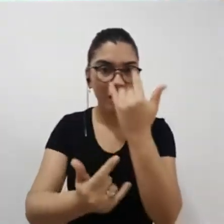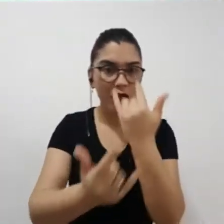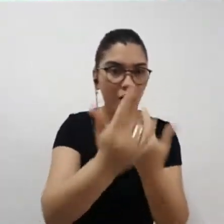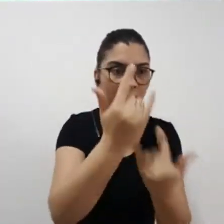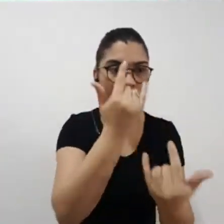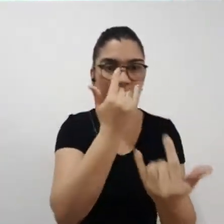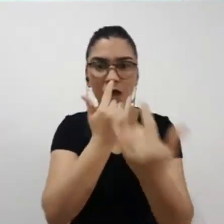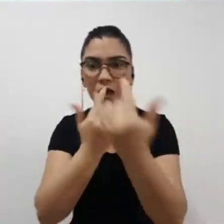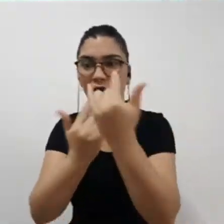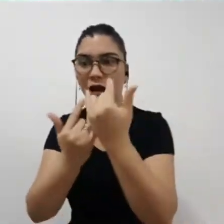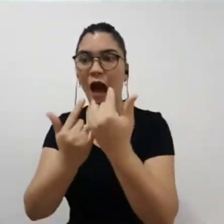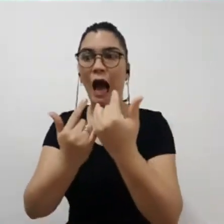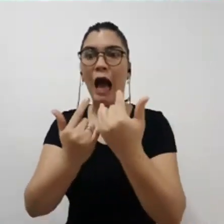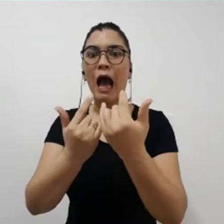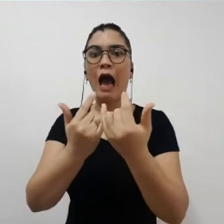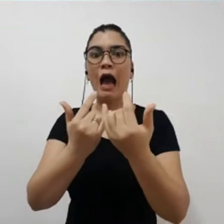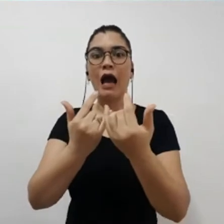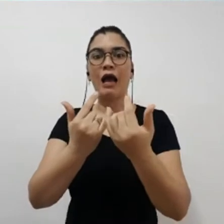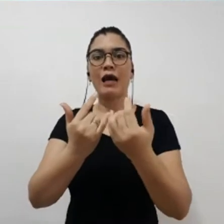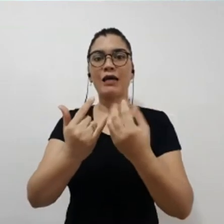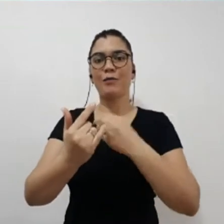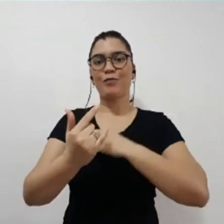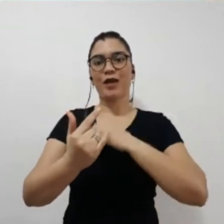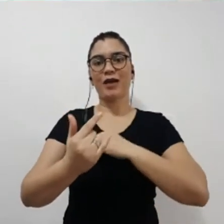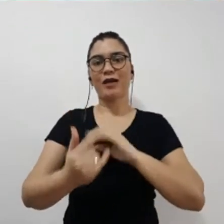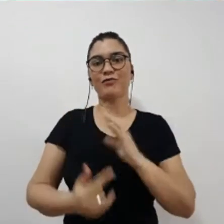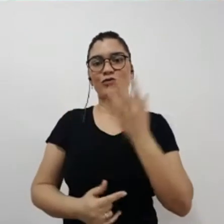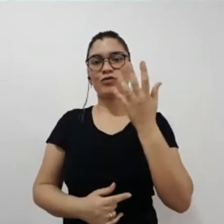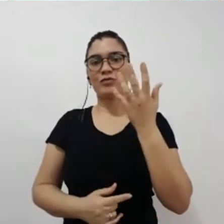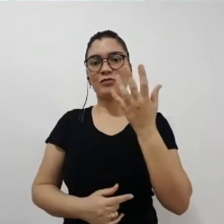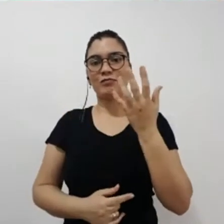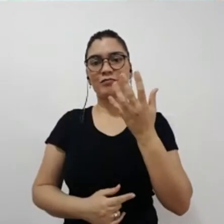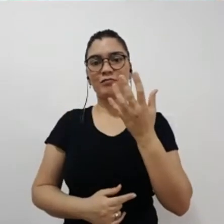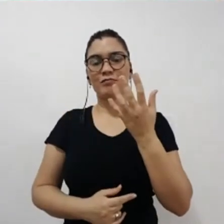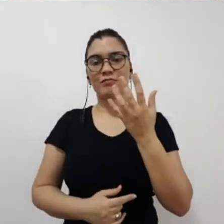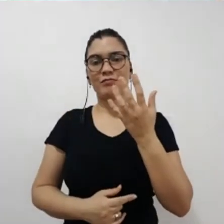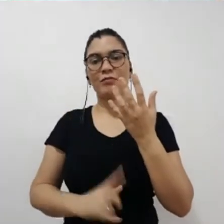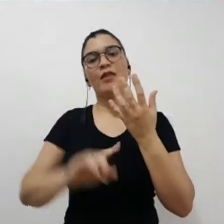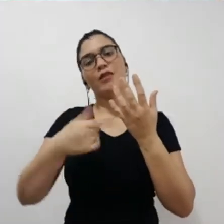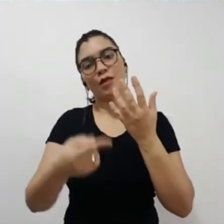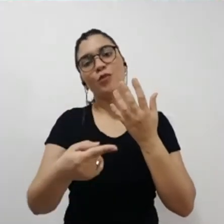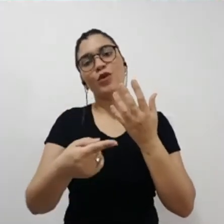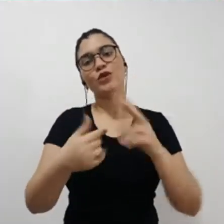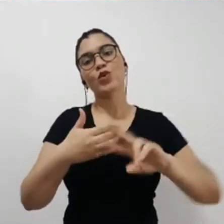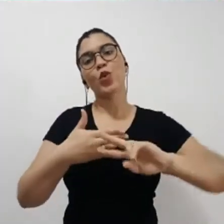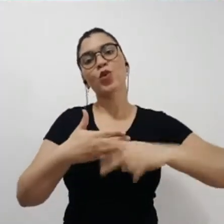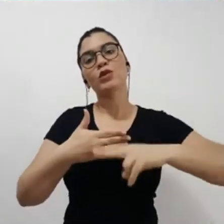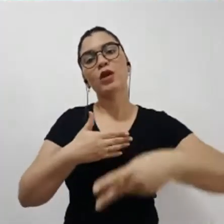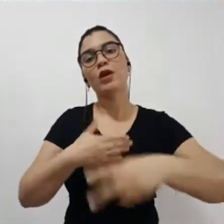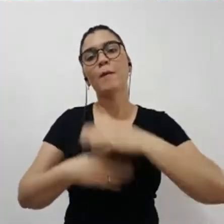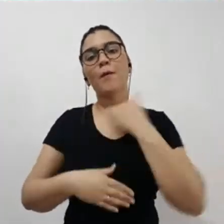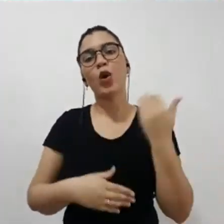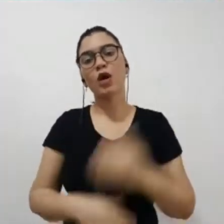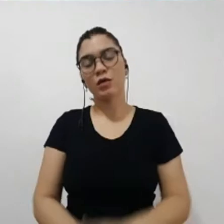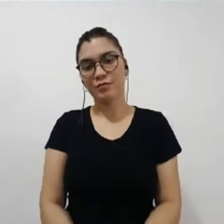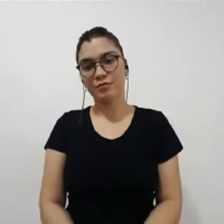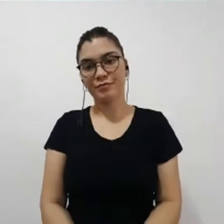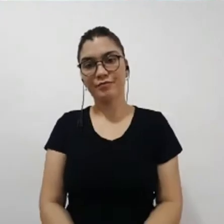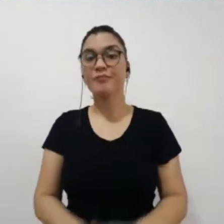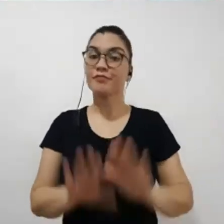concebido, dá à luz o pecado e o pecado gera a morte. Então o que é que acontece? Qual é o mecanismo? Você passa por uma situação